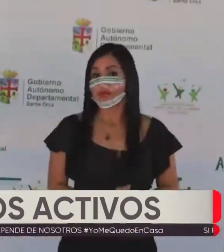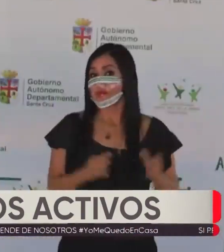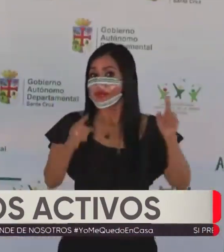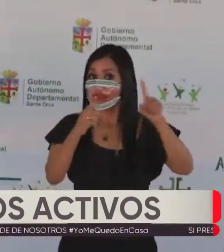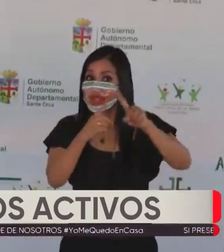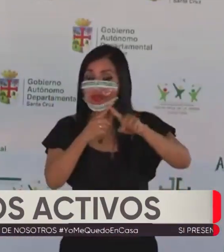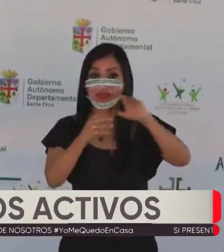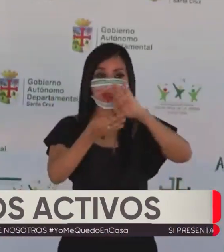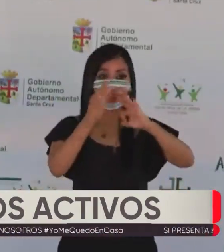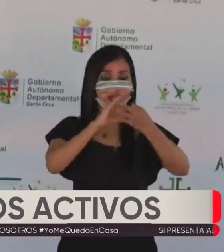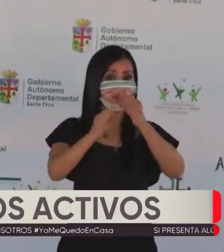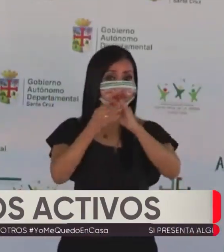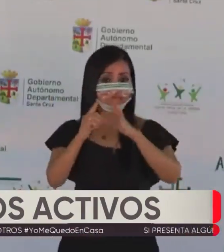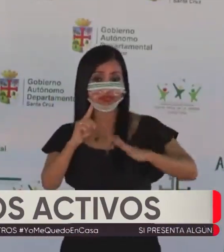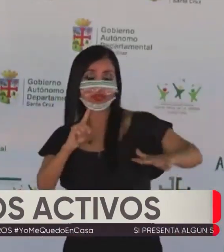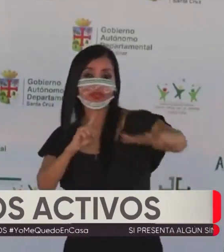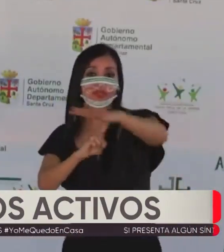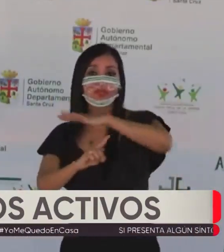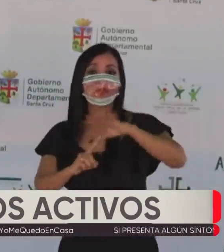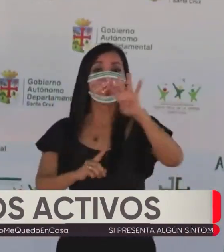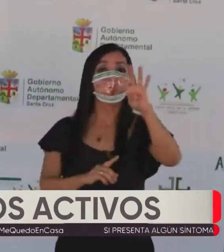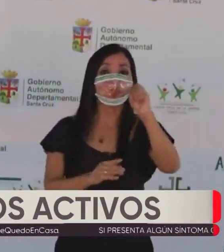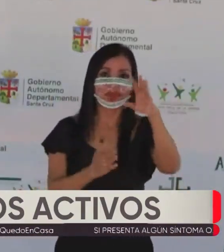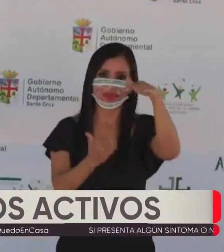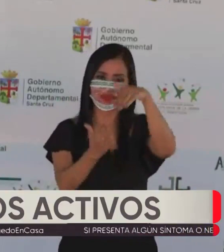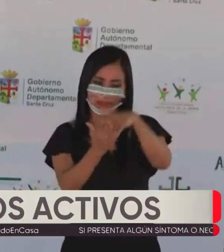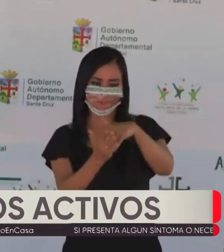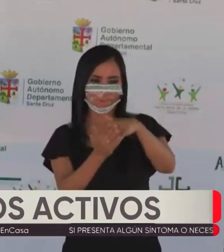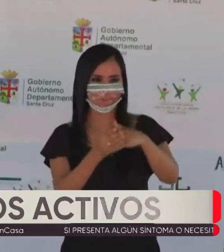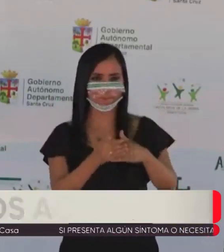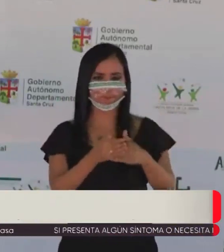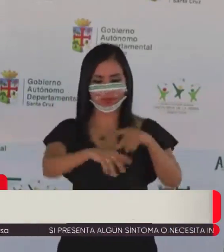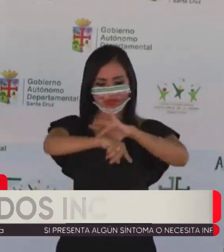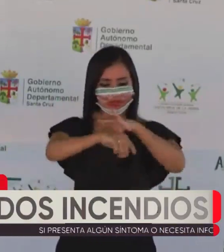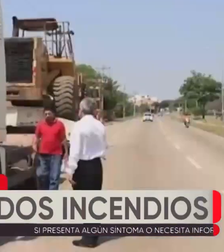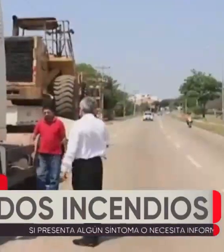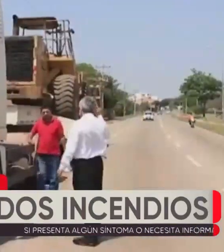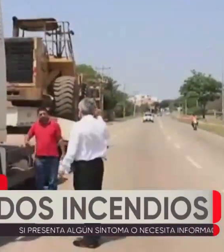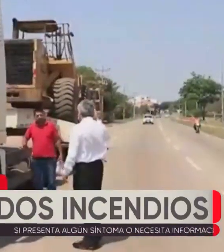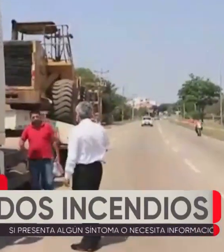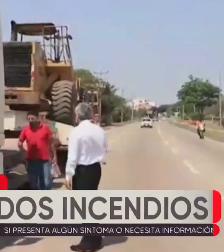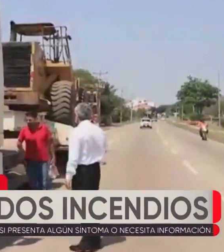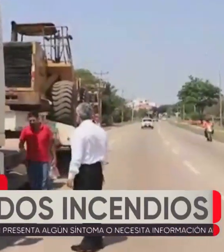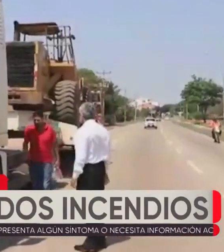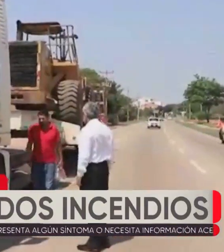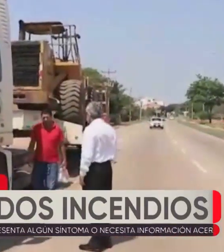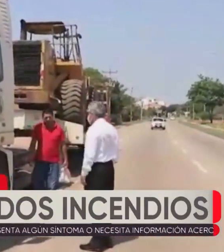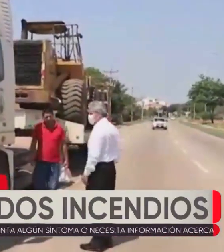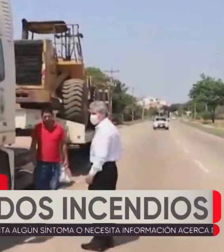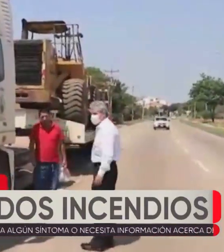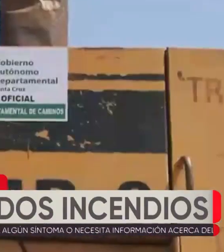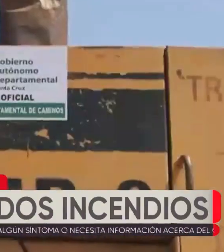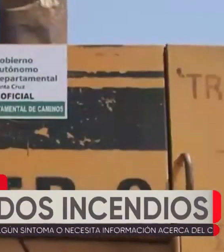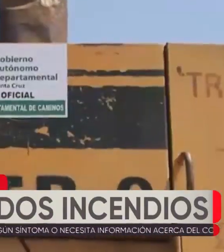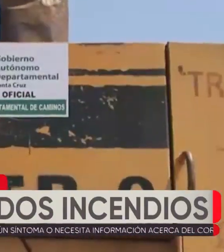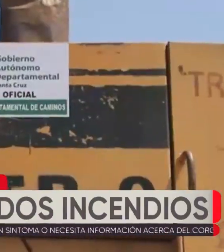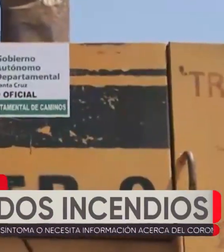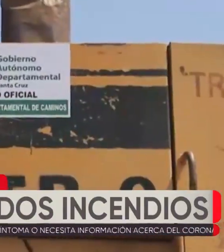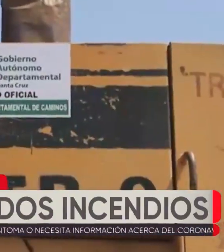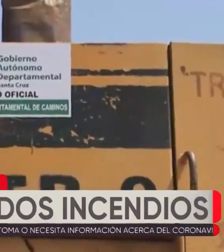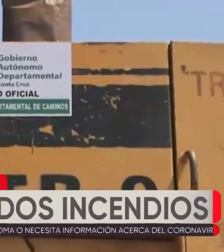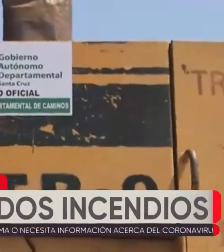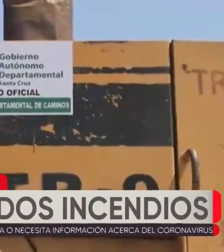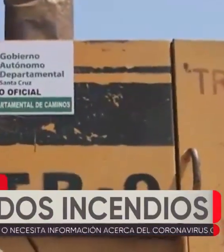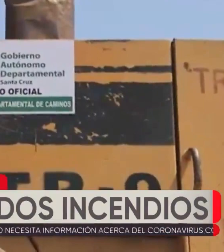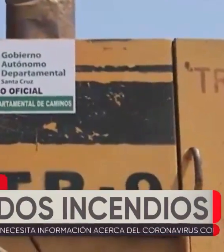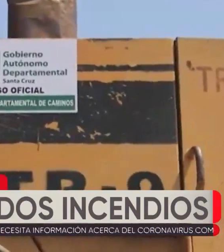fecha abarca 40.000 hectáreas aproximadamente. La única forma de atender este